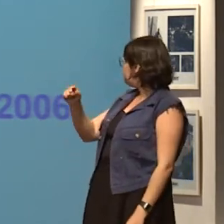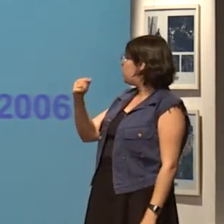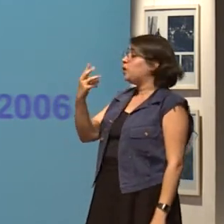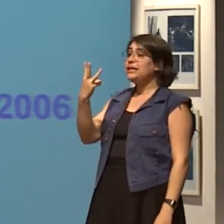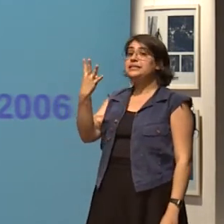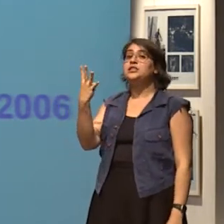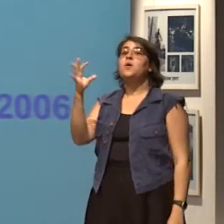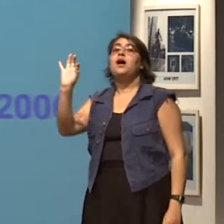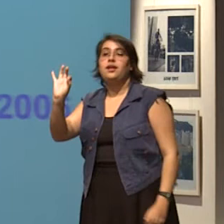que é de número